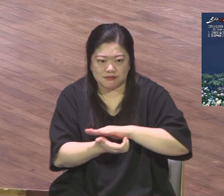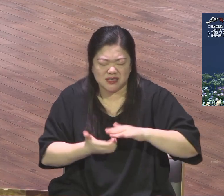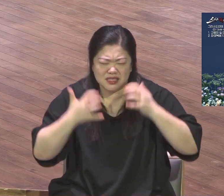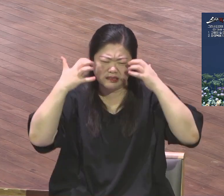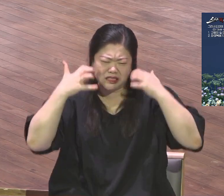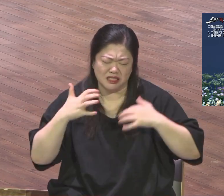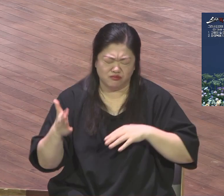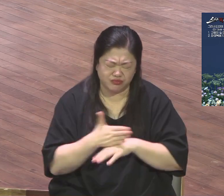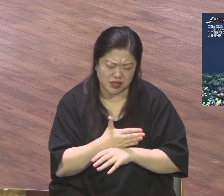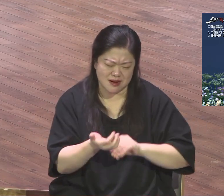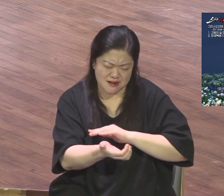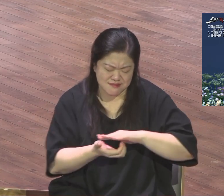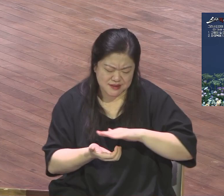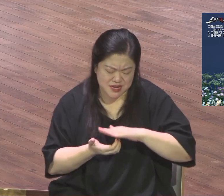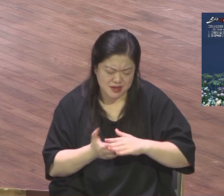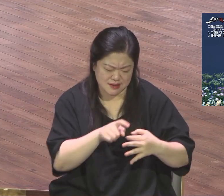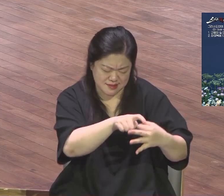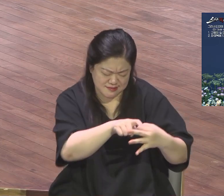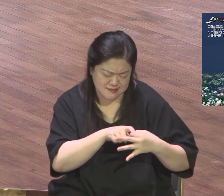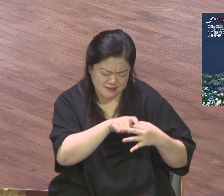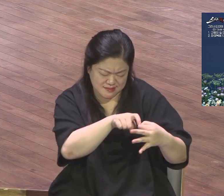있죠. 근데 배짱이는